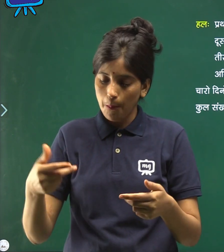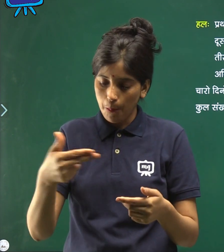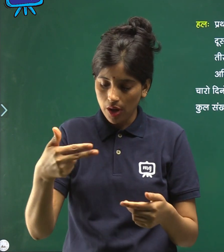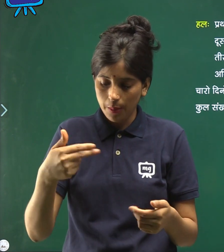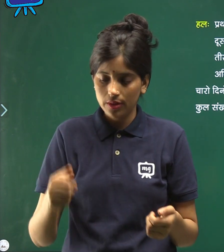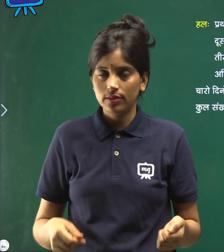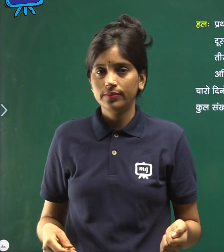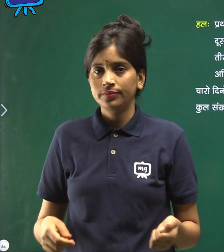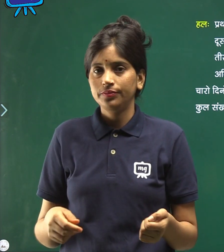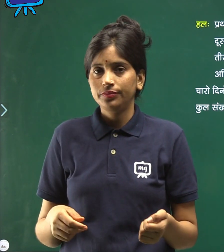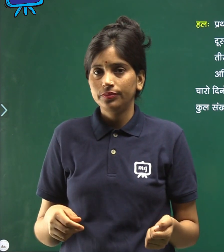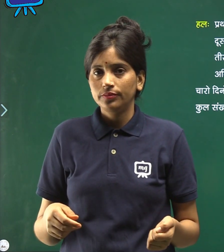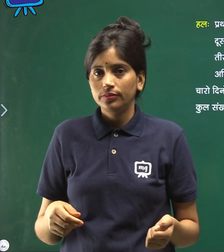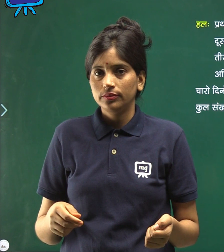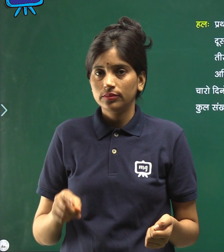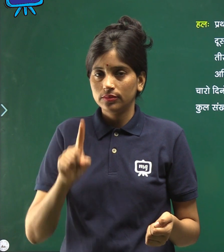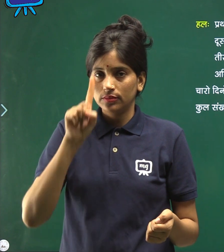बराबर